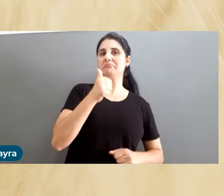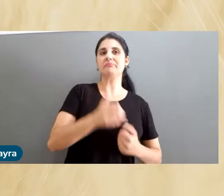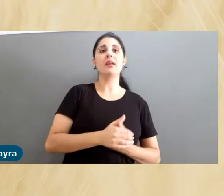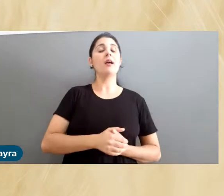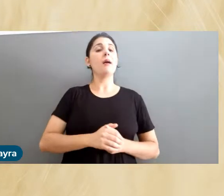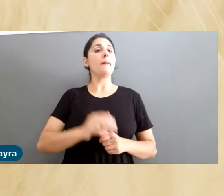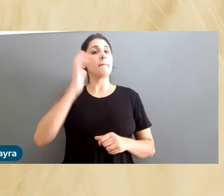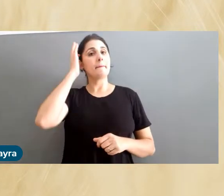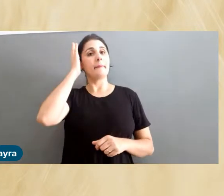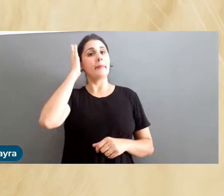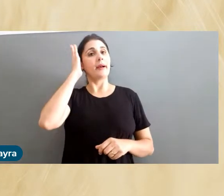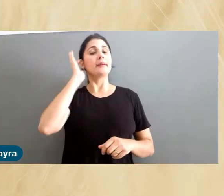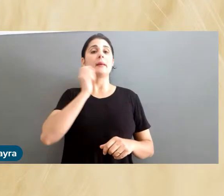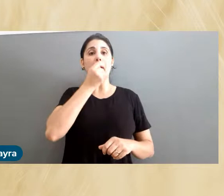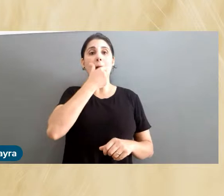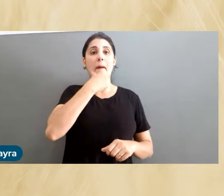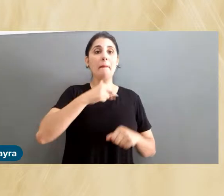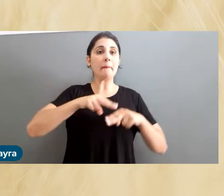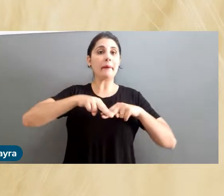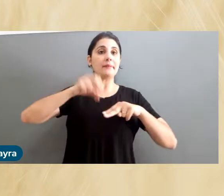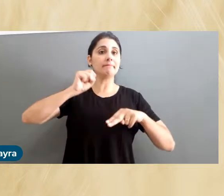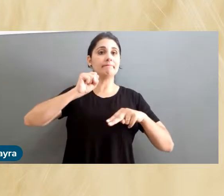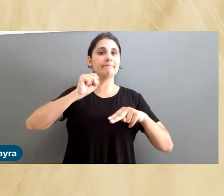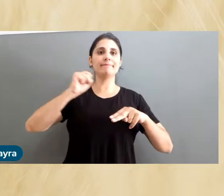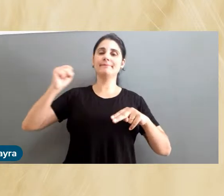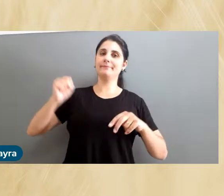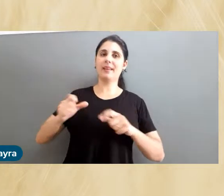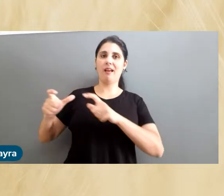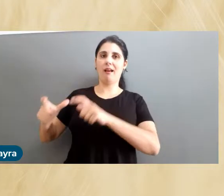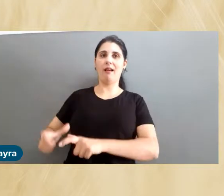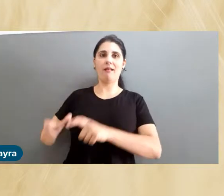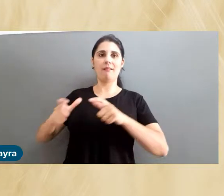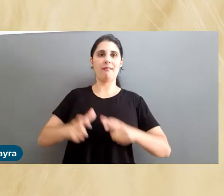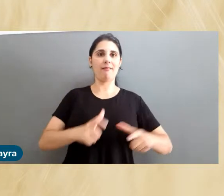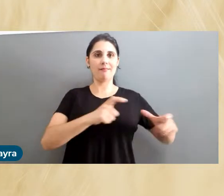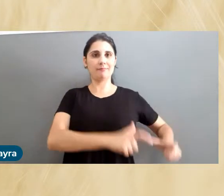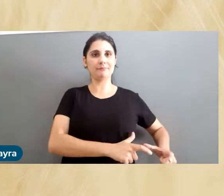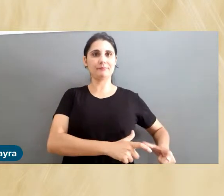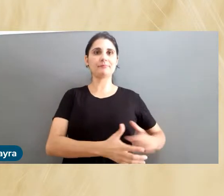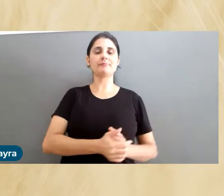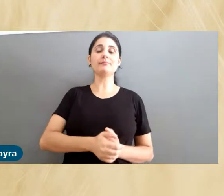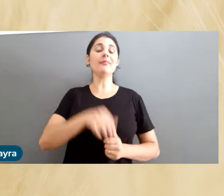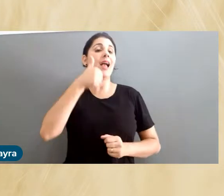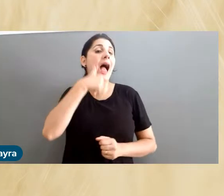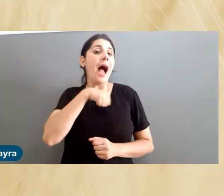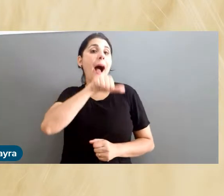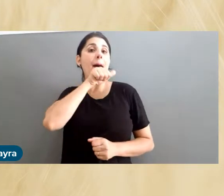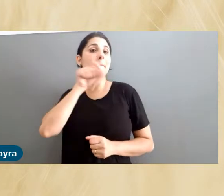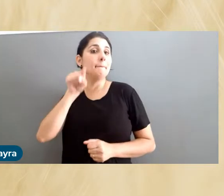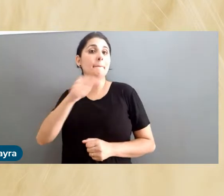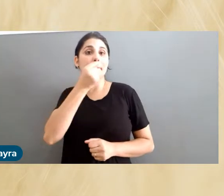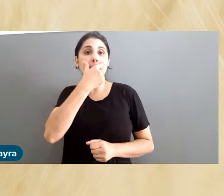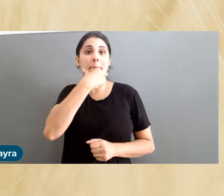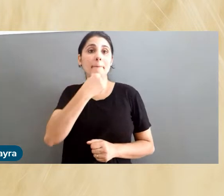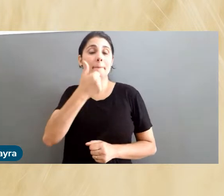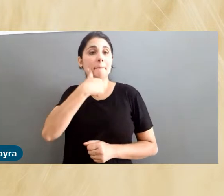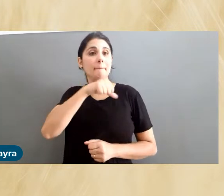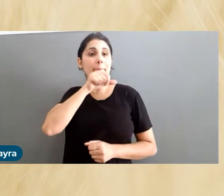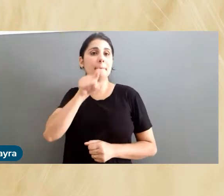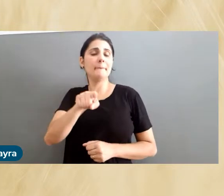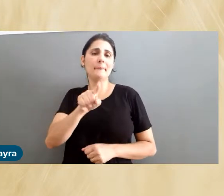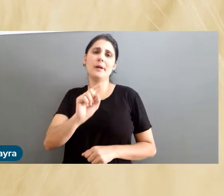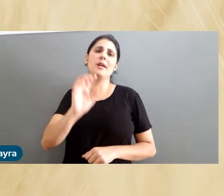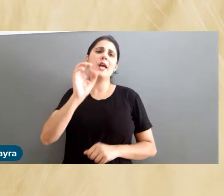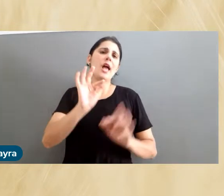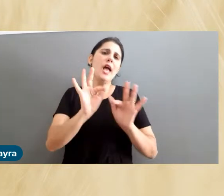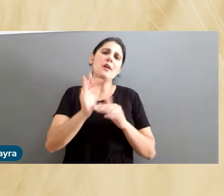André Luiz desencarnou e foi para o umbral. A mãe de André Luiz era uma senhora, dona de casa,